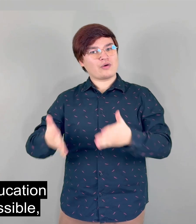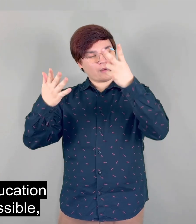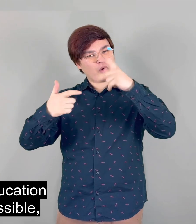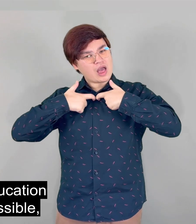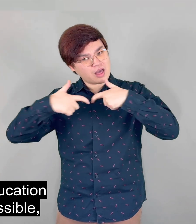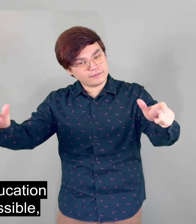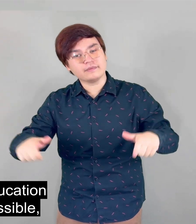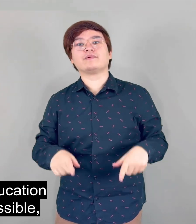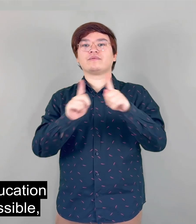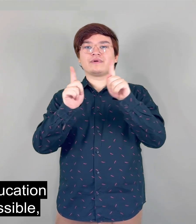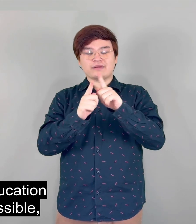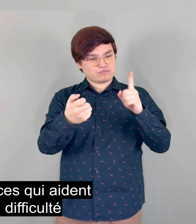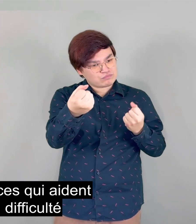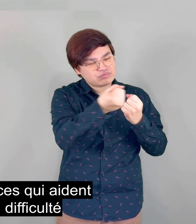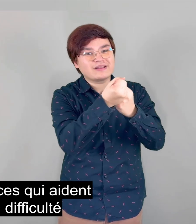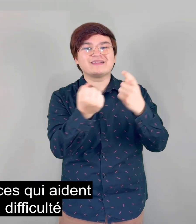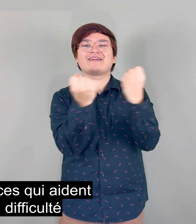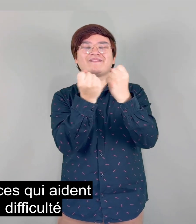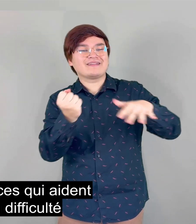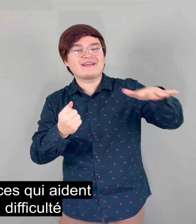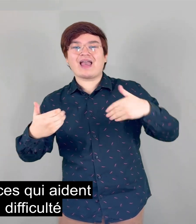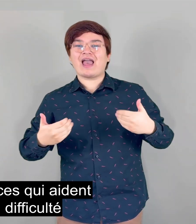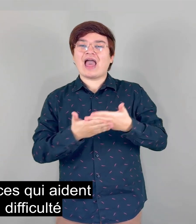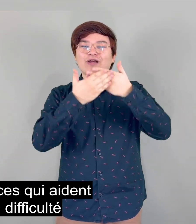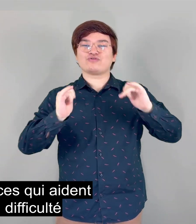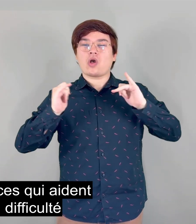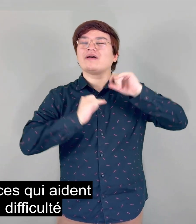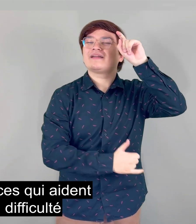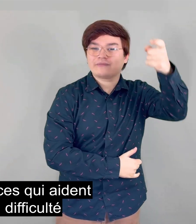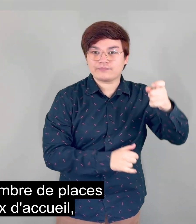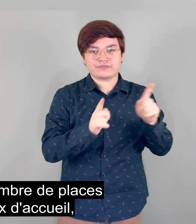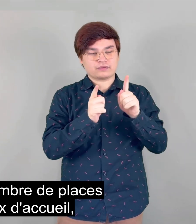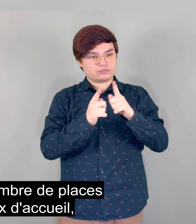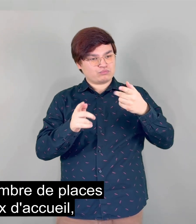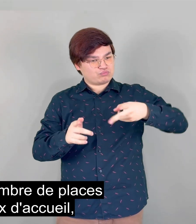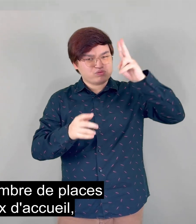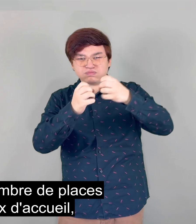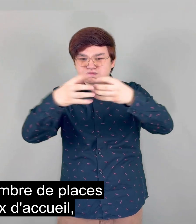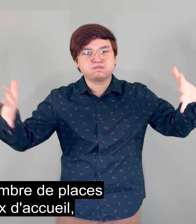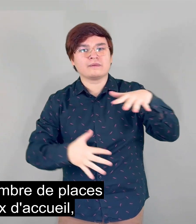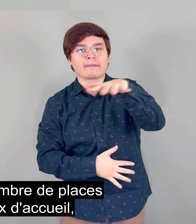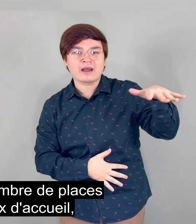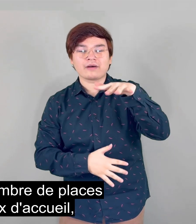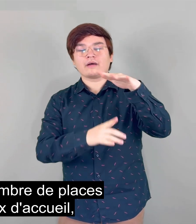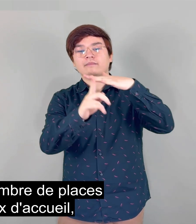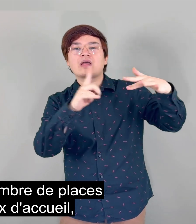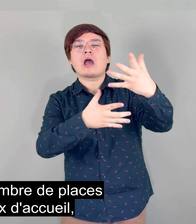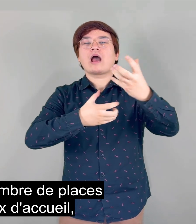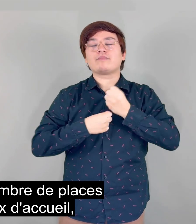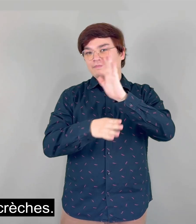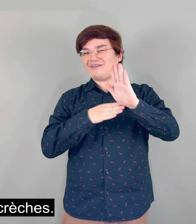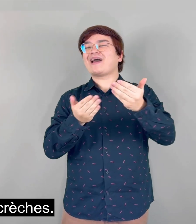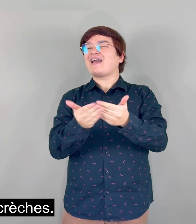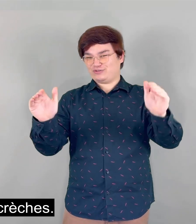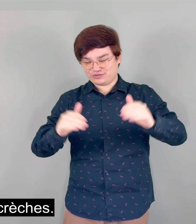rendre l'éducation plus accessible, soutenir les services qui aident les jeunes en difficulté et augmenter le nombre de places dans les milieux